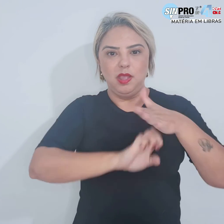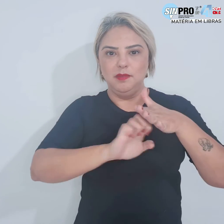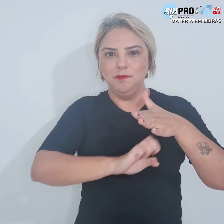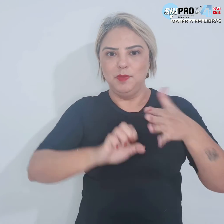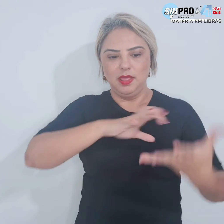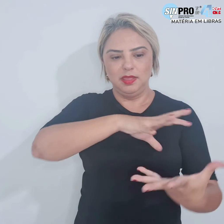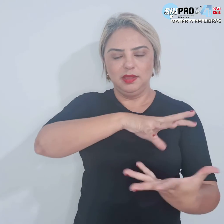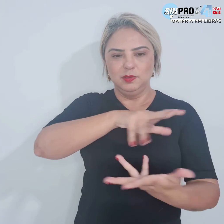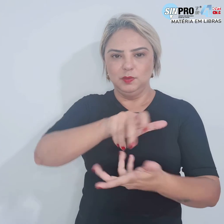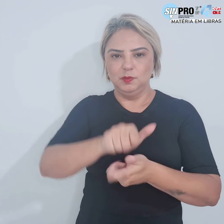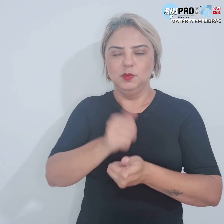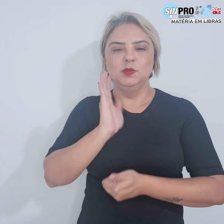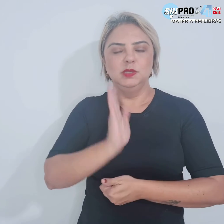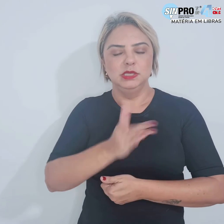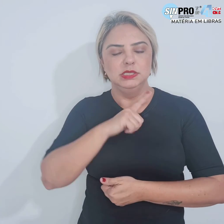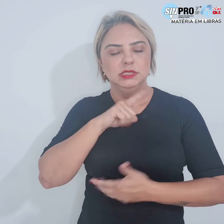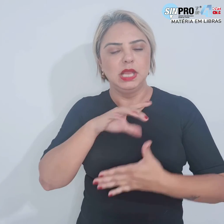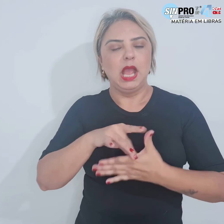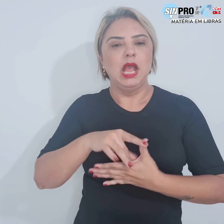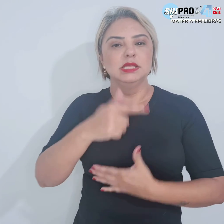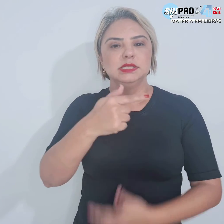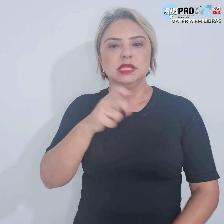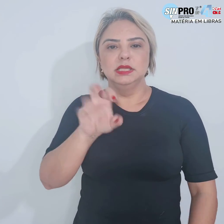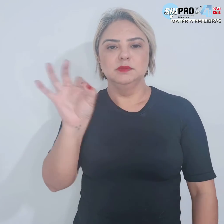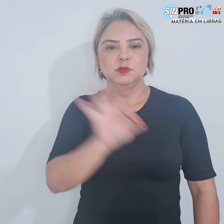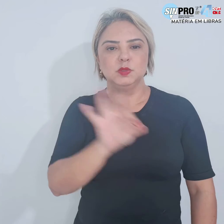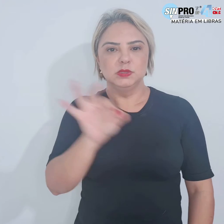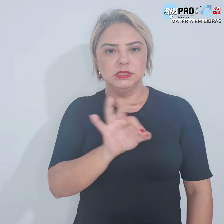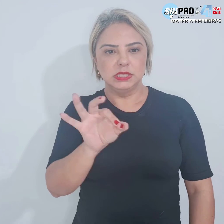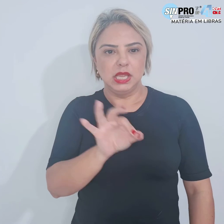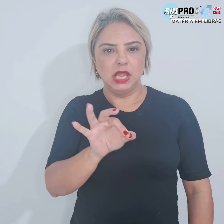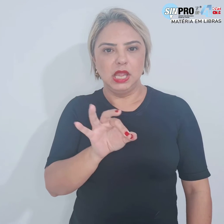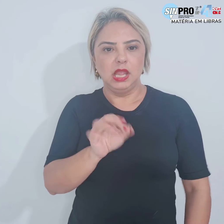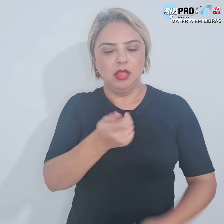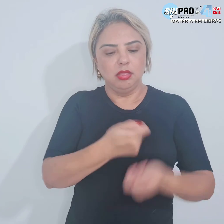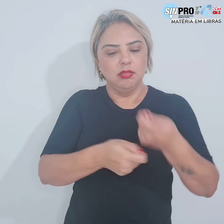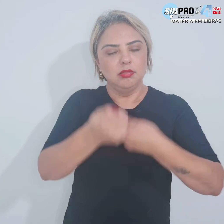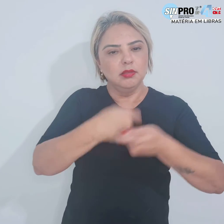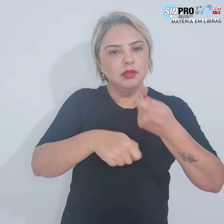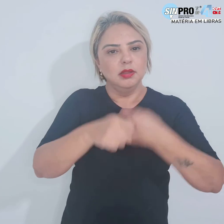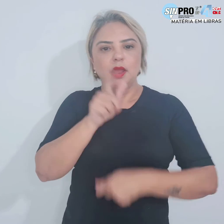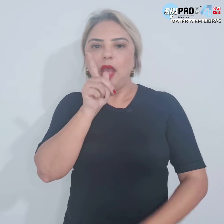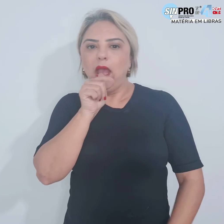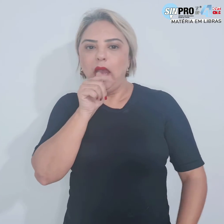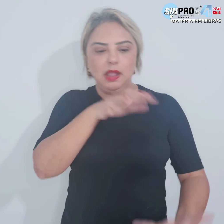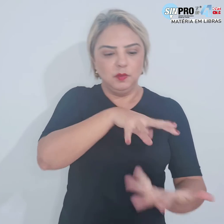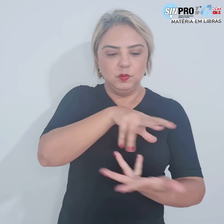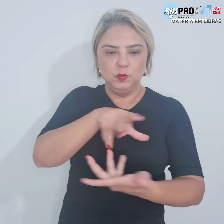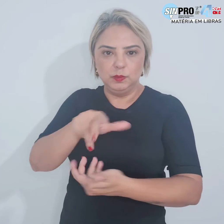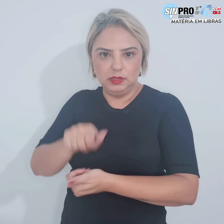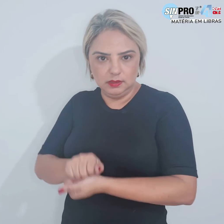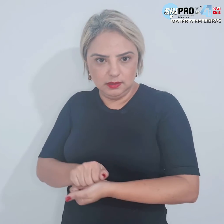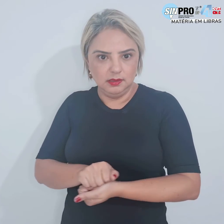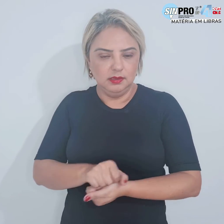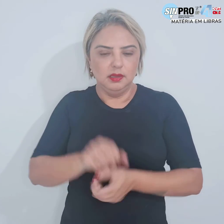grandes multinacionais, que já dominam 75% do mercado mundial de água no